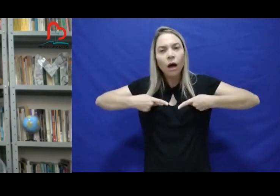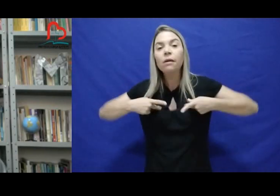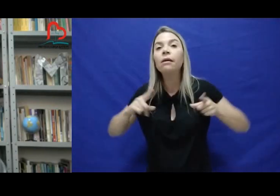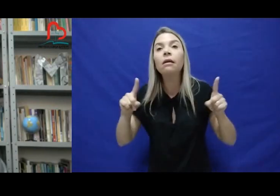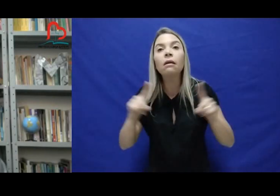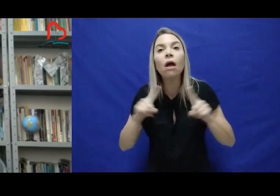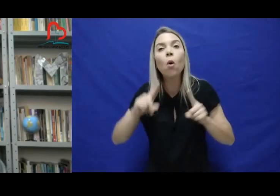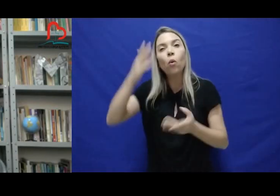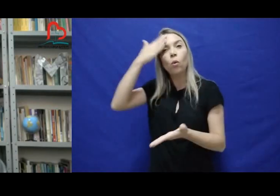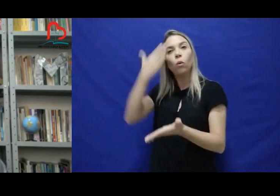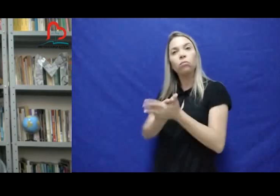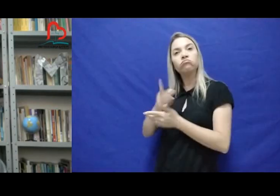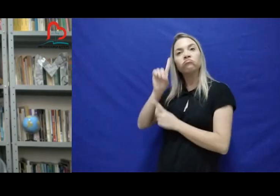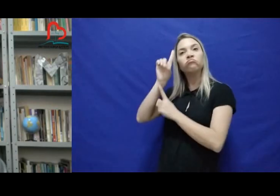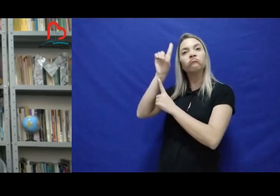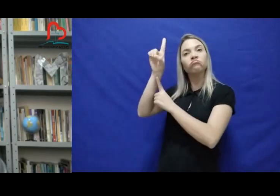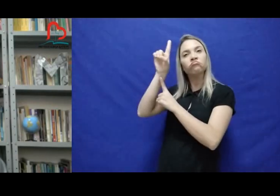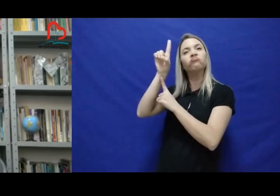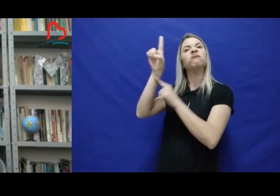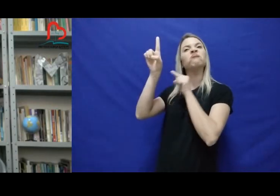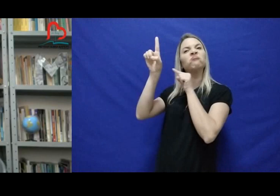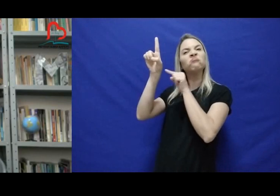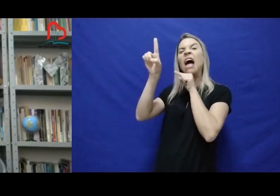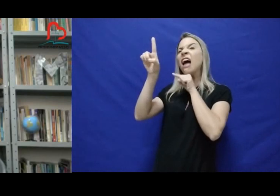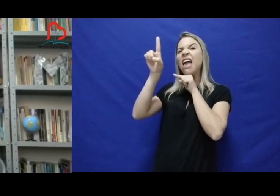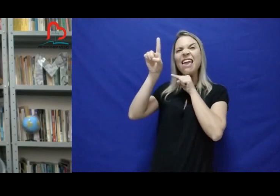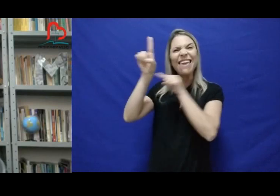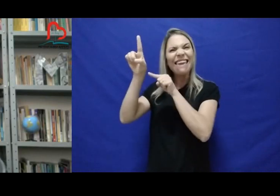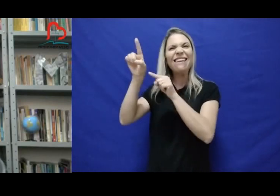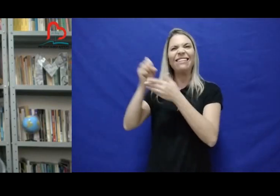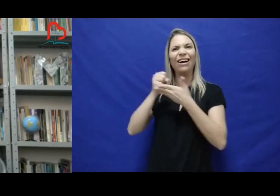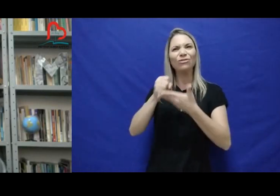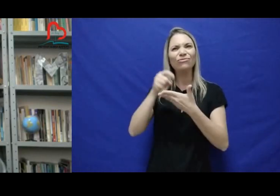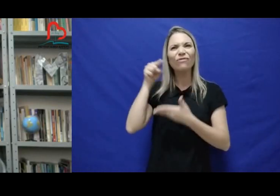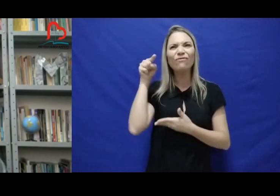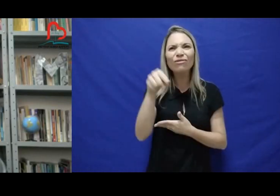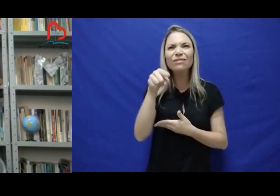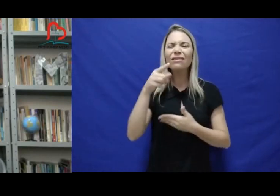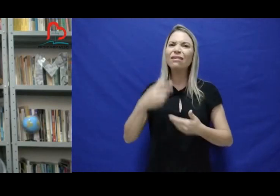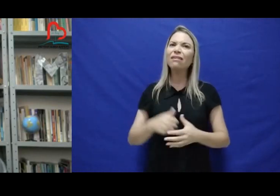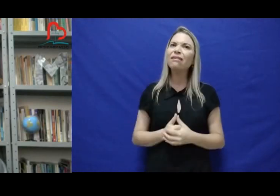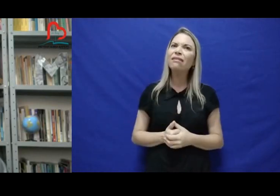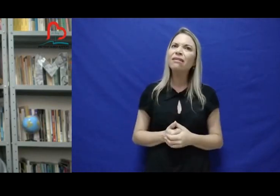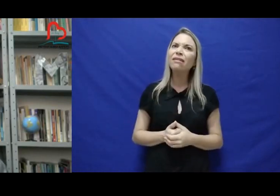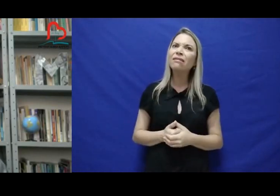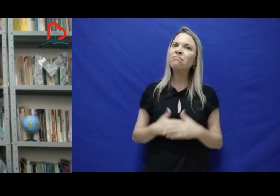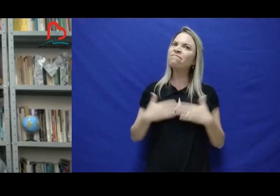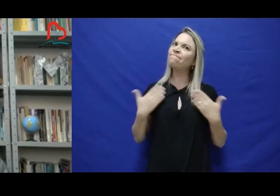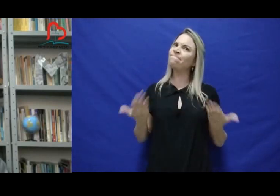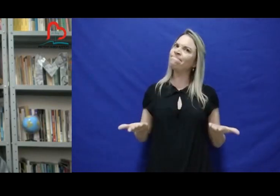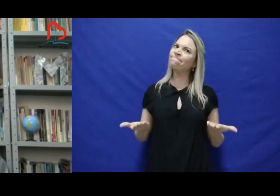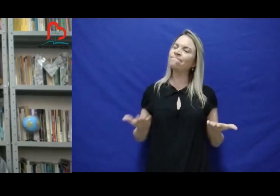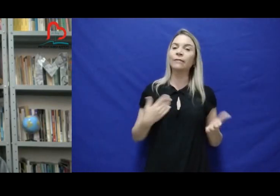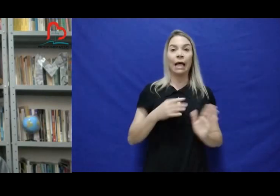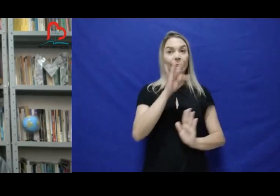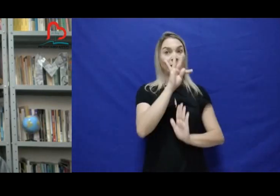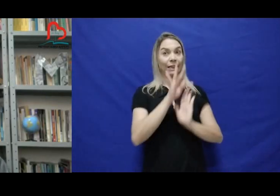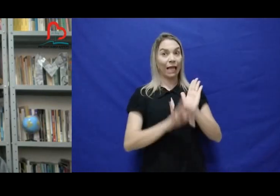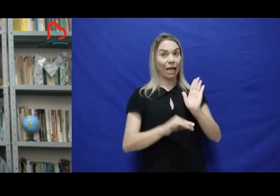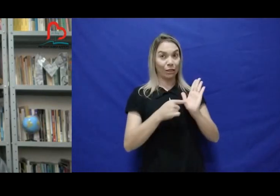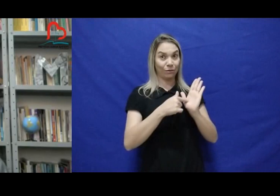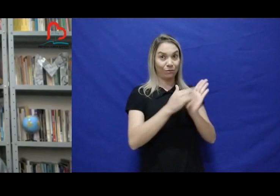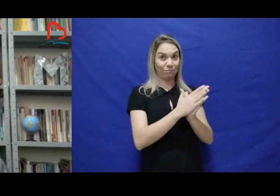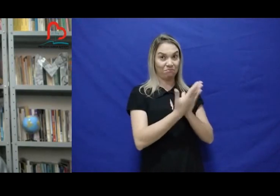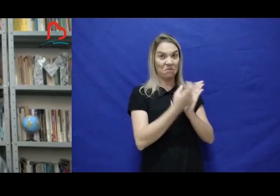de confiar mais em si mesmo, mais em seus planos, do que em Deus e em sua providência. O texto